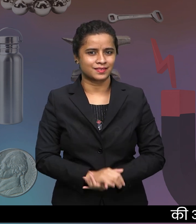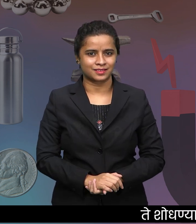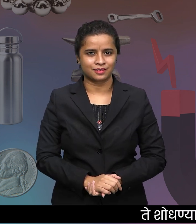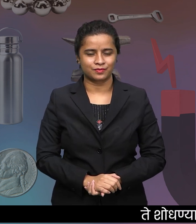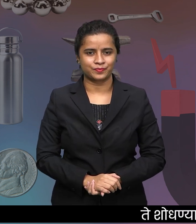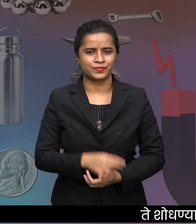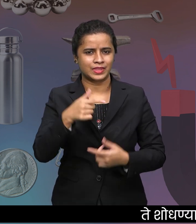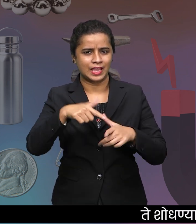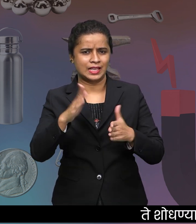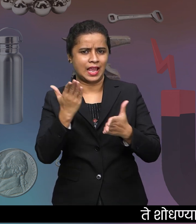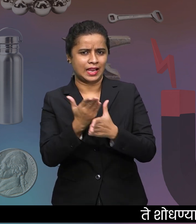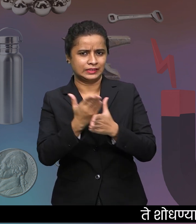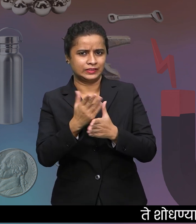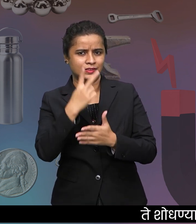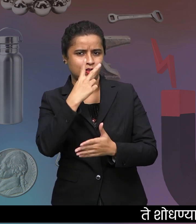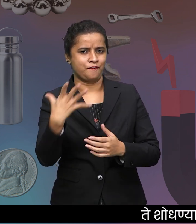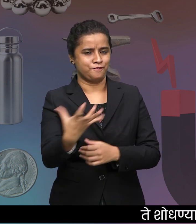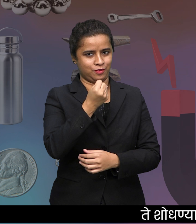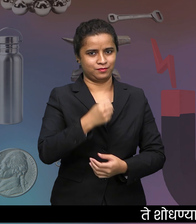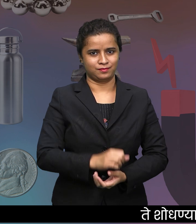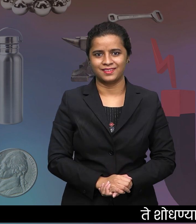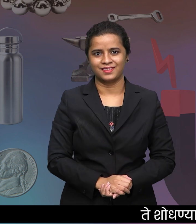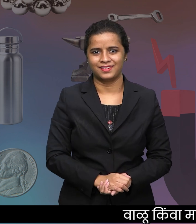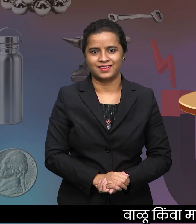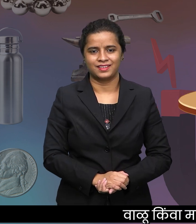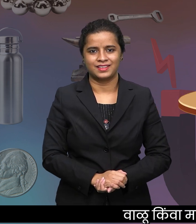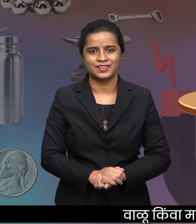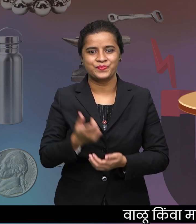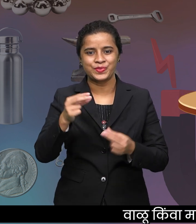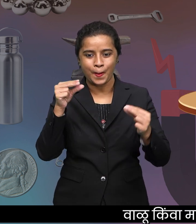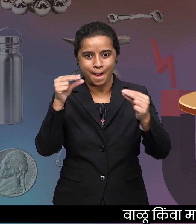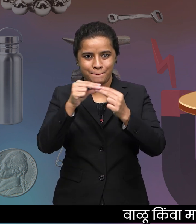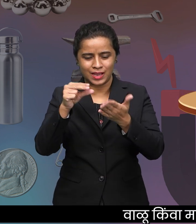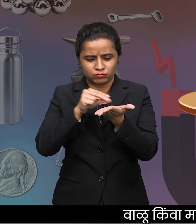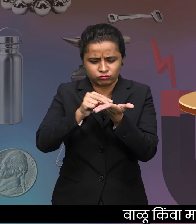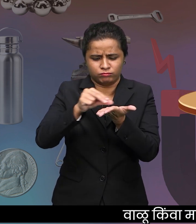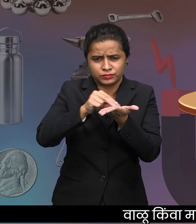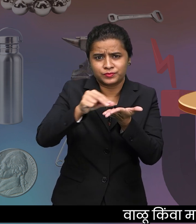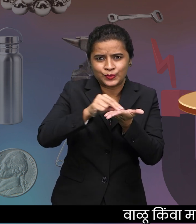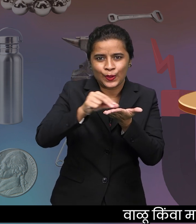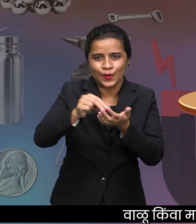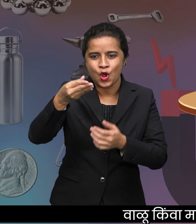ते शोधण्यासाठी एक कृती करूया. वाळू आणि मातीमध्ये चुंबक घासून घ्या.